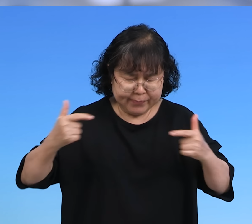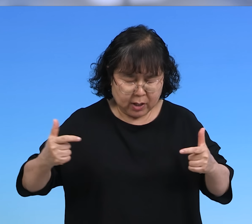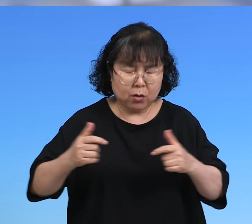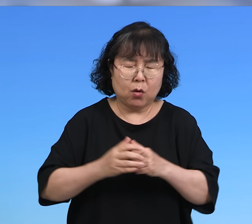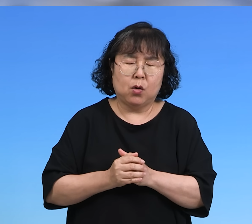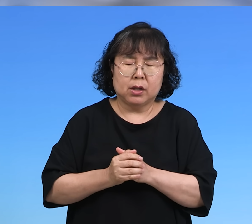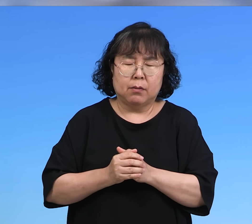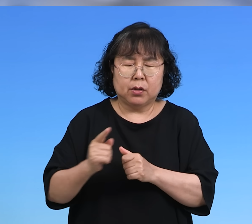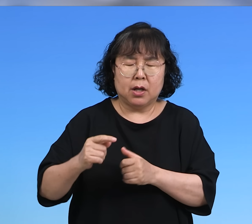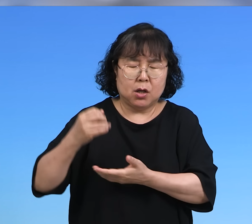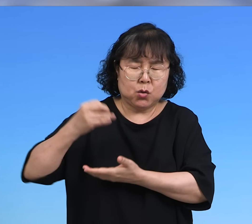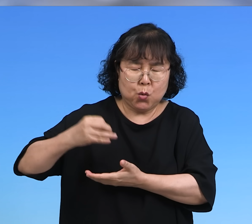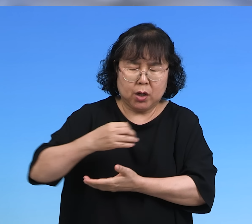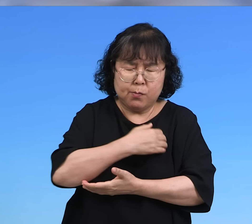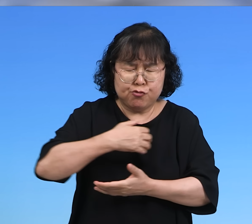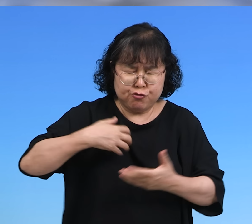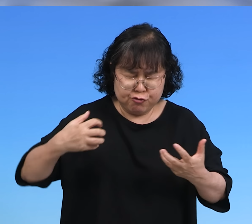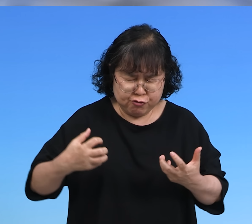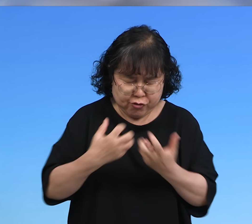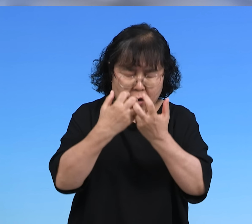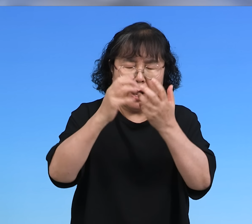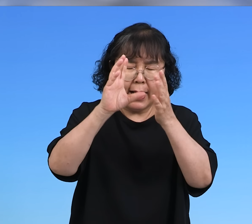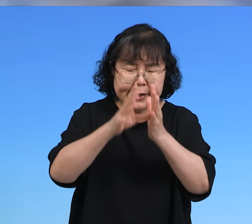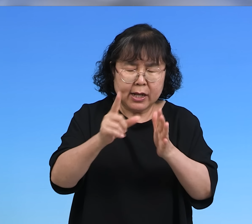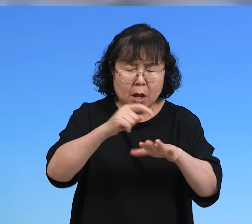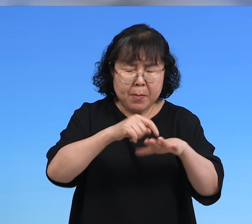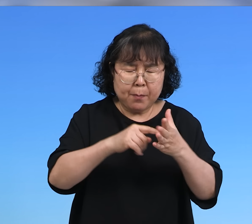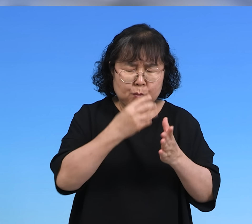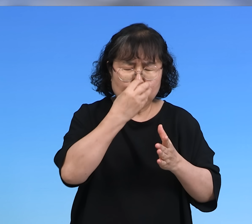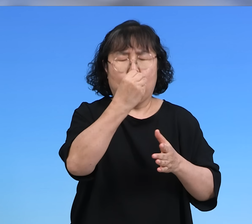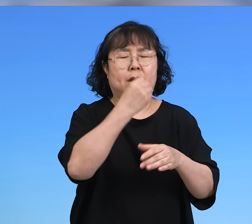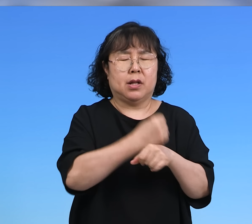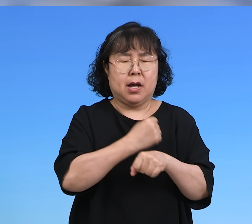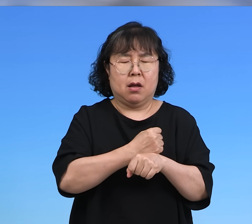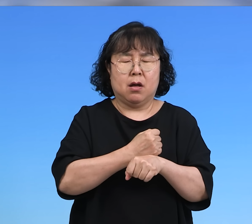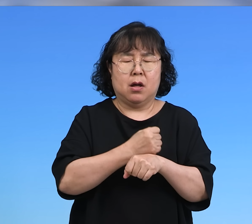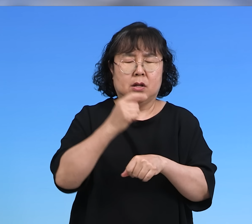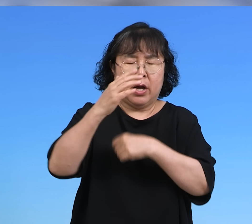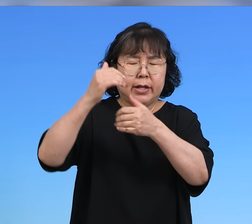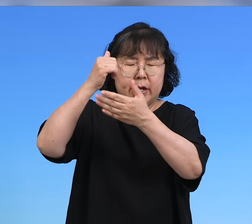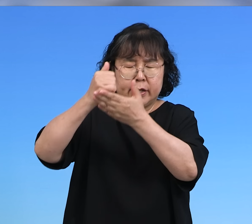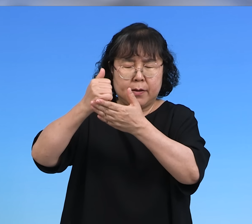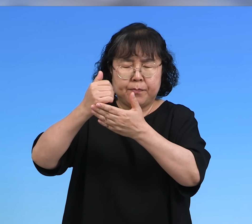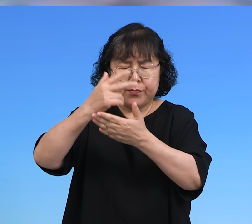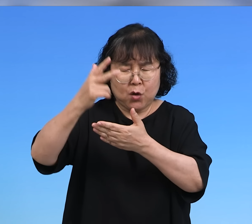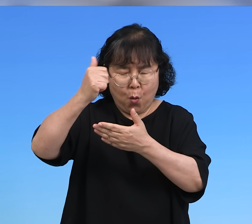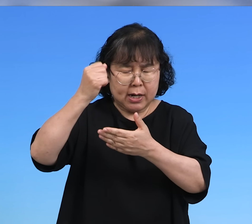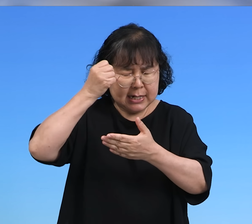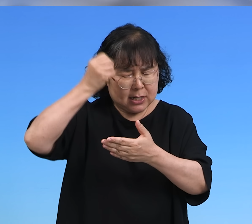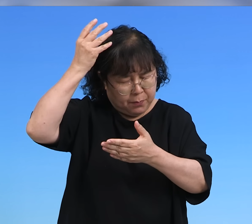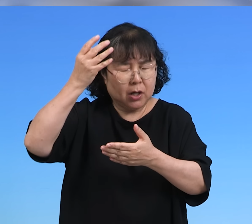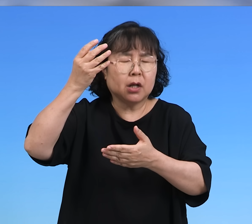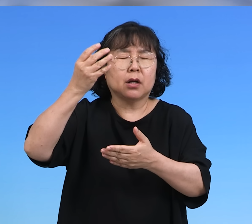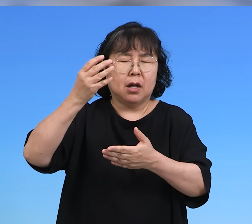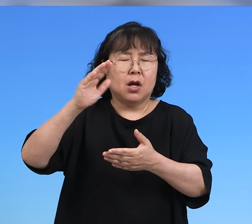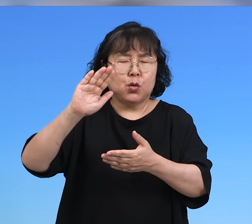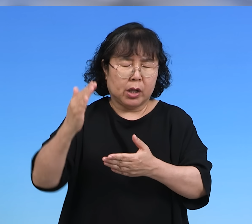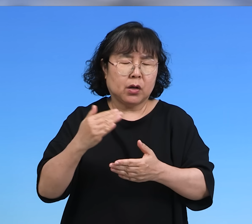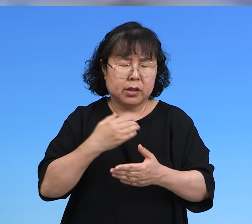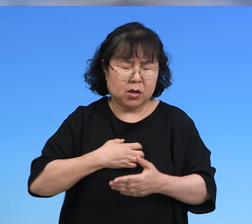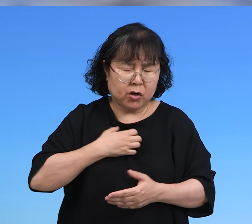증식되며 너의 소유가 다 풍부하게 될 때에 너의 마음이 교만하여 너의 하나님 여호와를 잊어버릴까